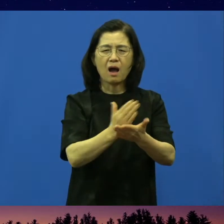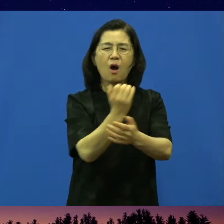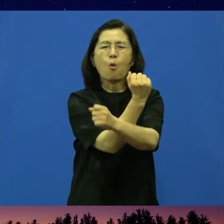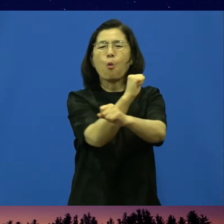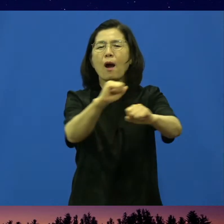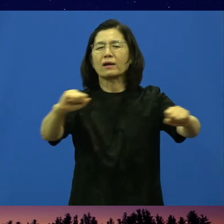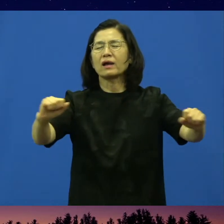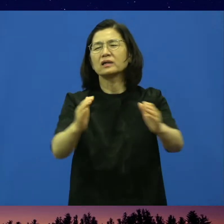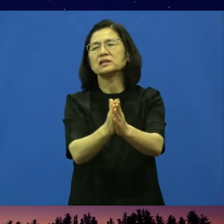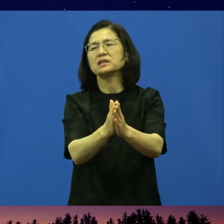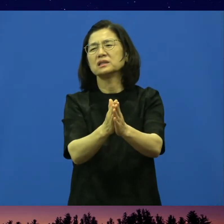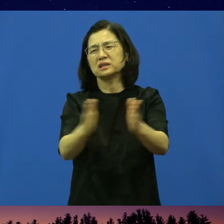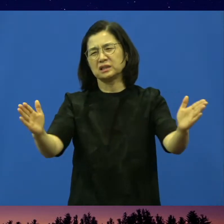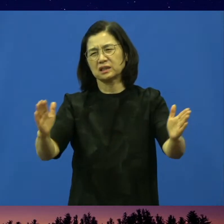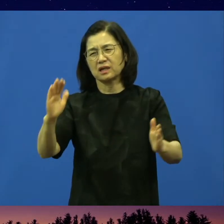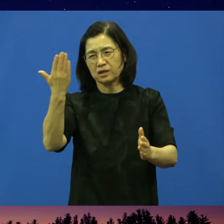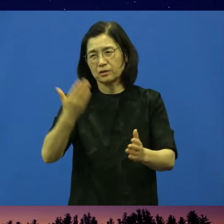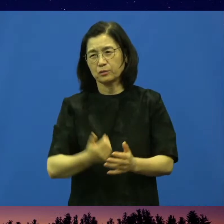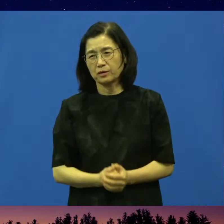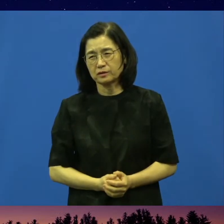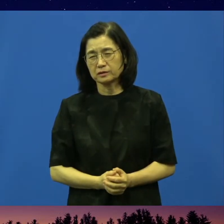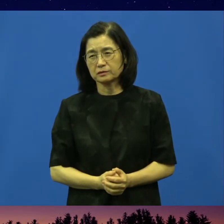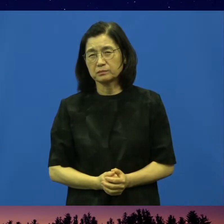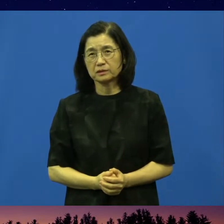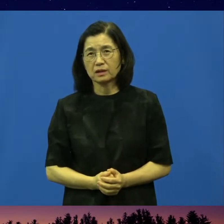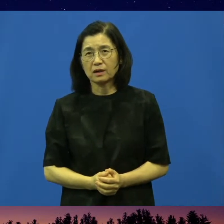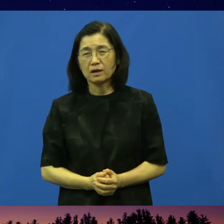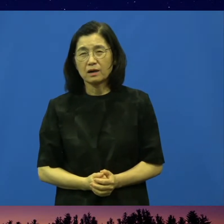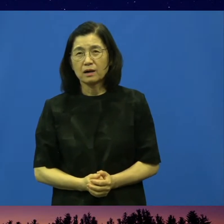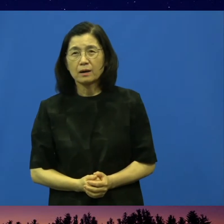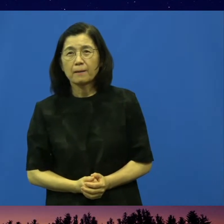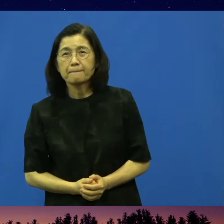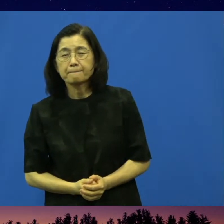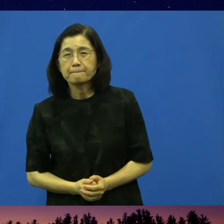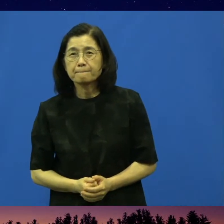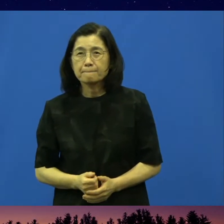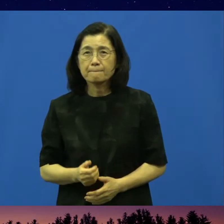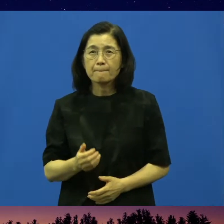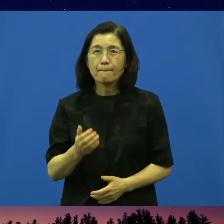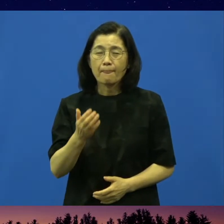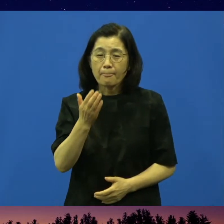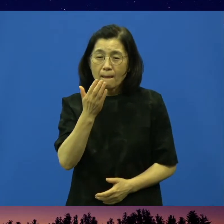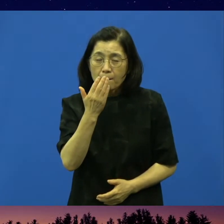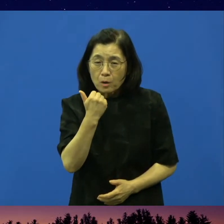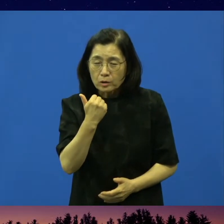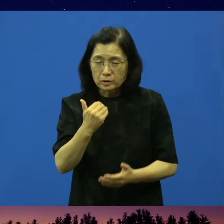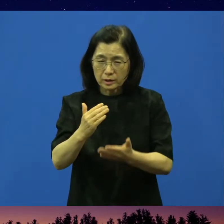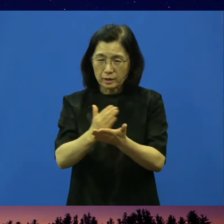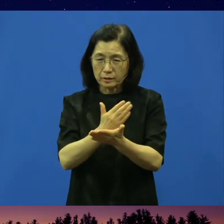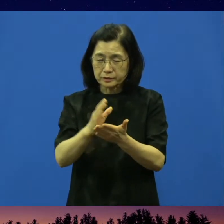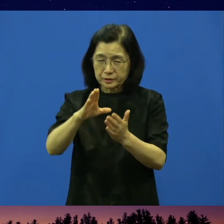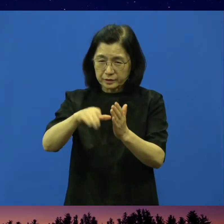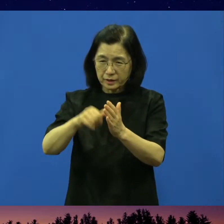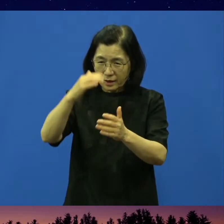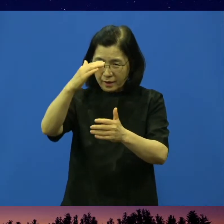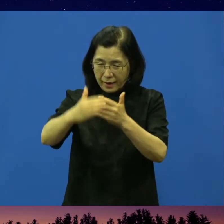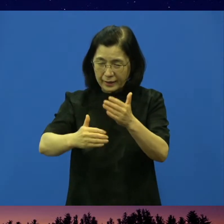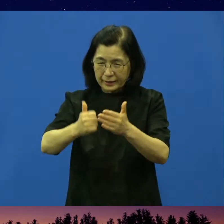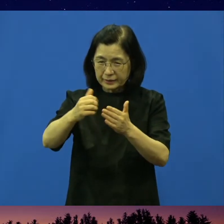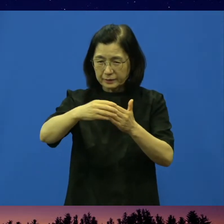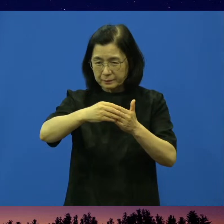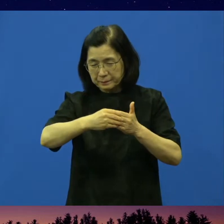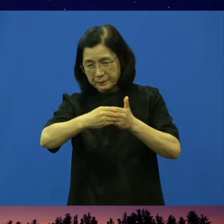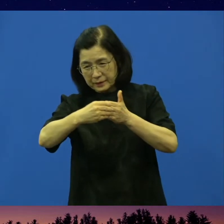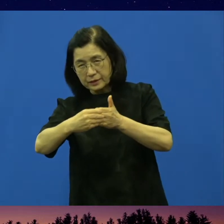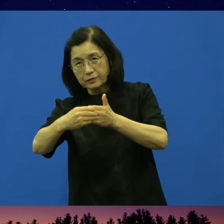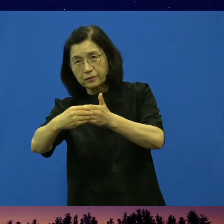아브라함이 선택한 게 뭐예요? 양식을 해결하기 위해서 하나님의 인도를 받아갔는데 기근이 왔단 말이에요. 그래서 그 기근을 해결하기 위해서 어디로